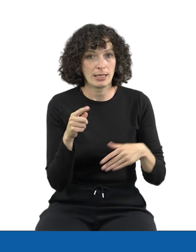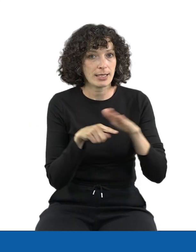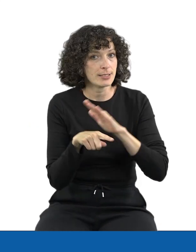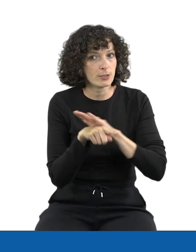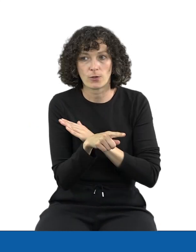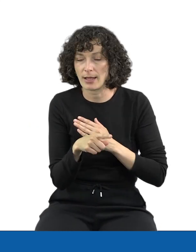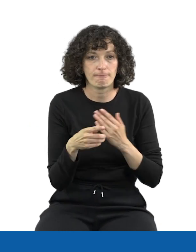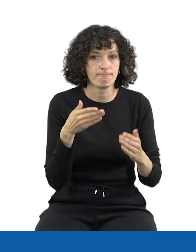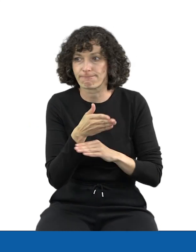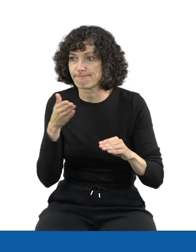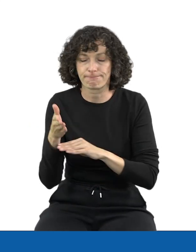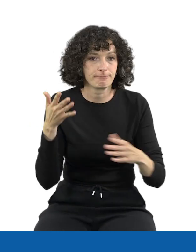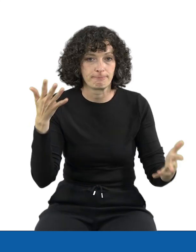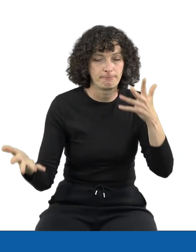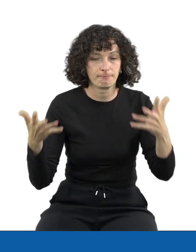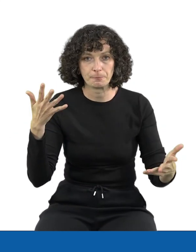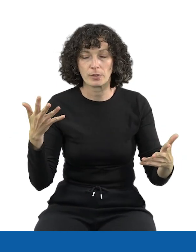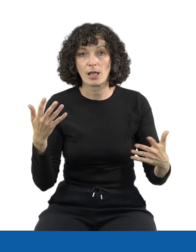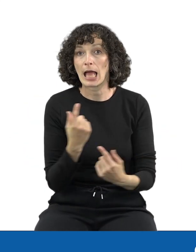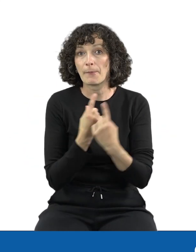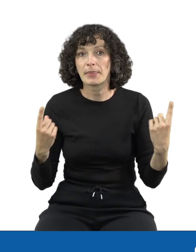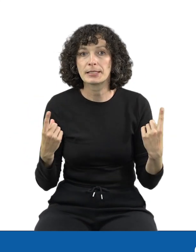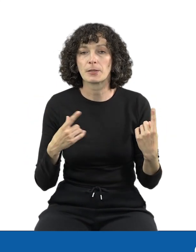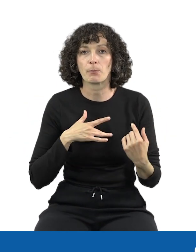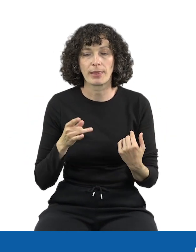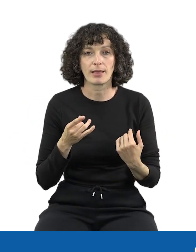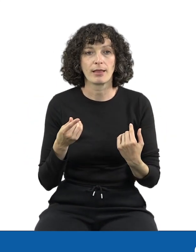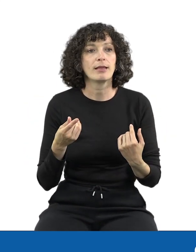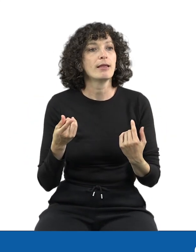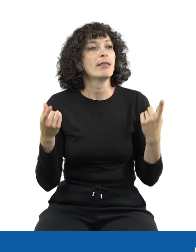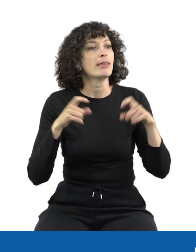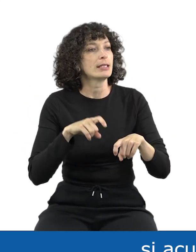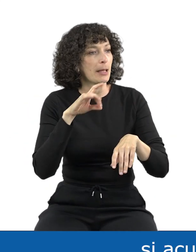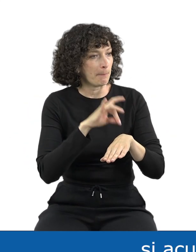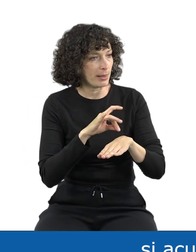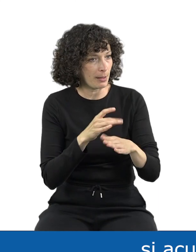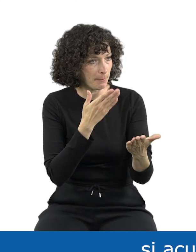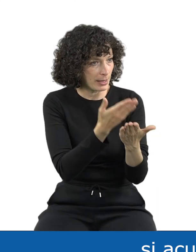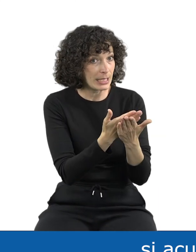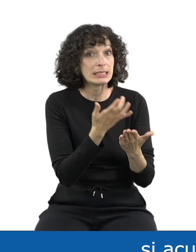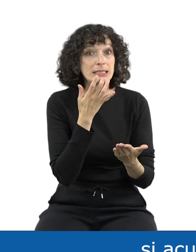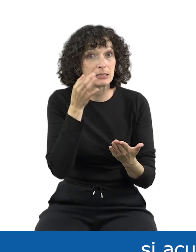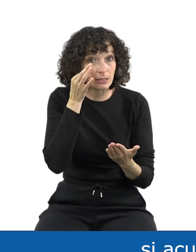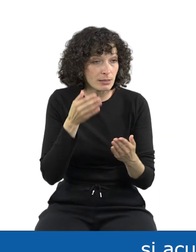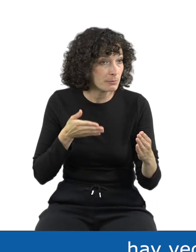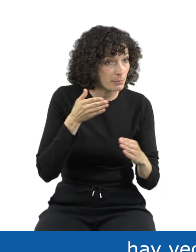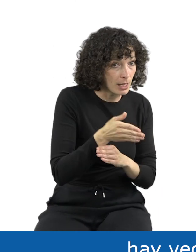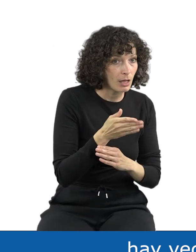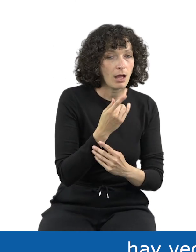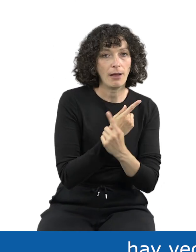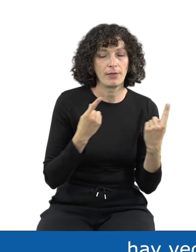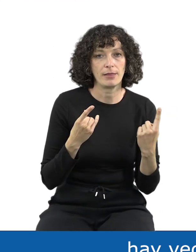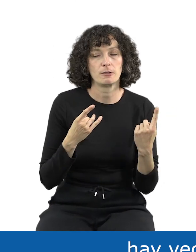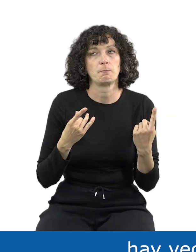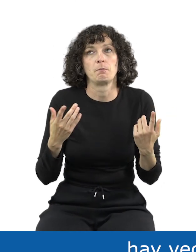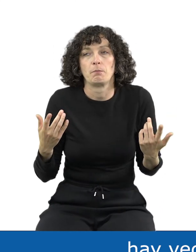situaciones. Es verdad que hay muchas veces que incluso cuando va a pedir la cita médica, si acude, por ejemplo, de forma presencial, pues hay veces